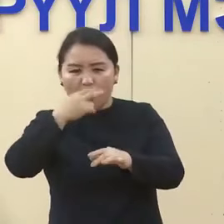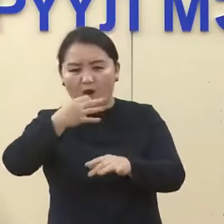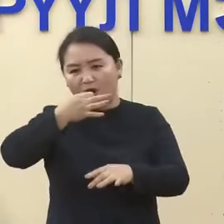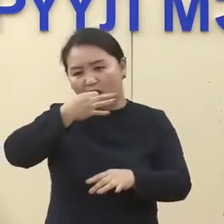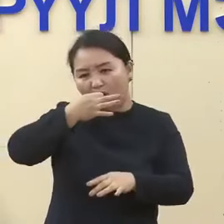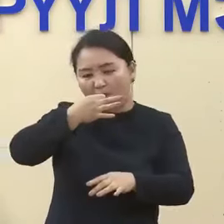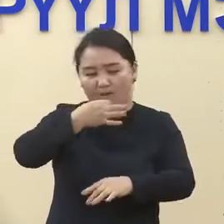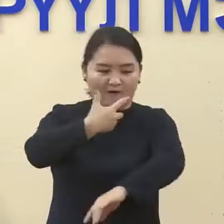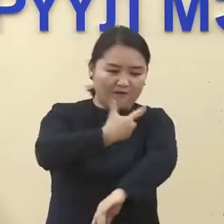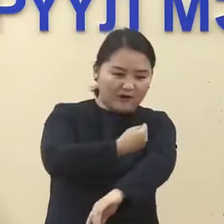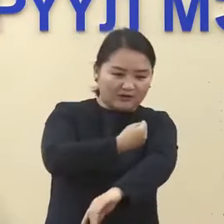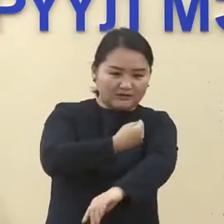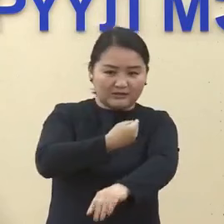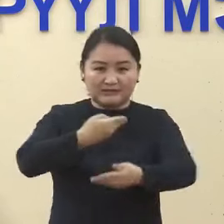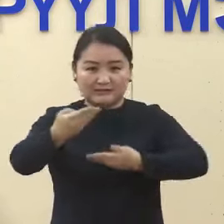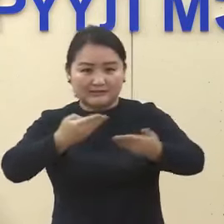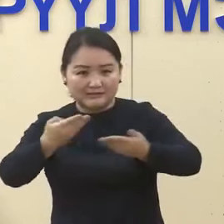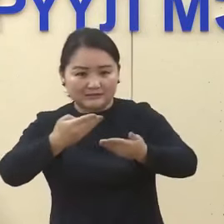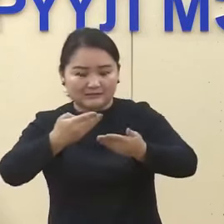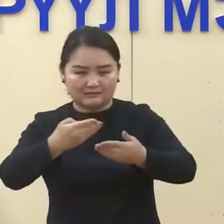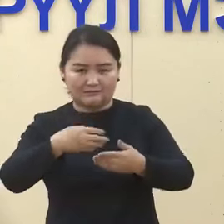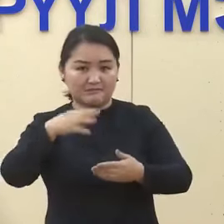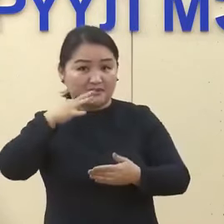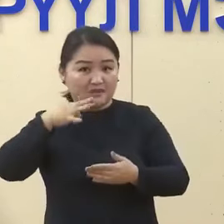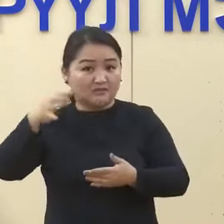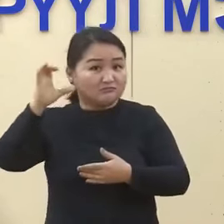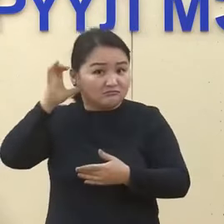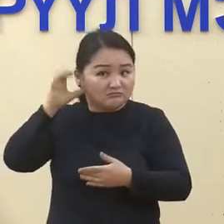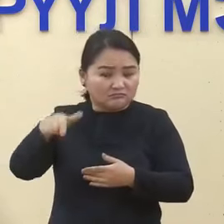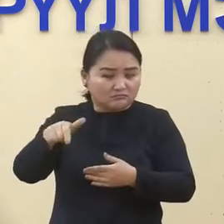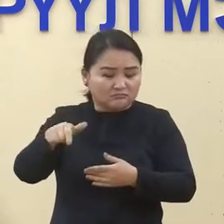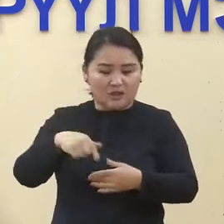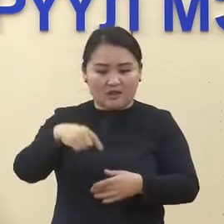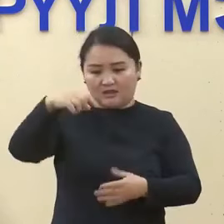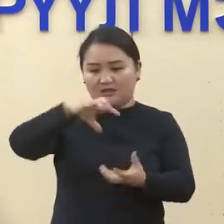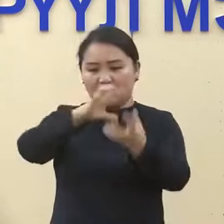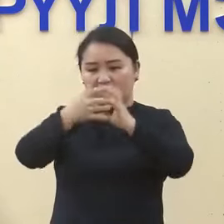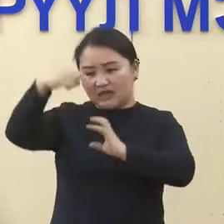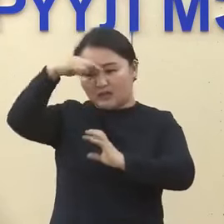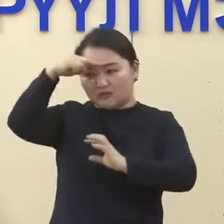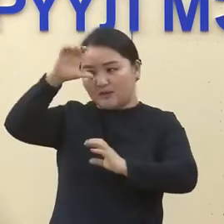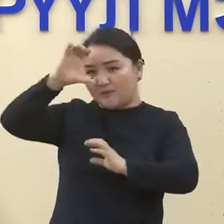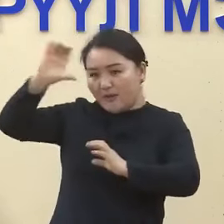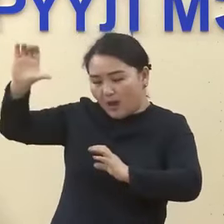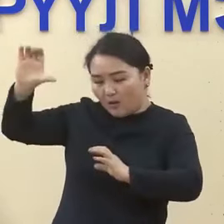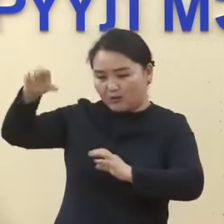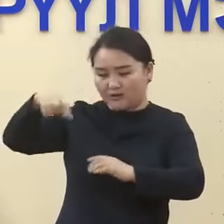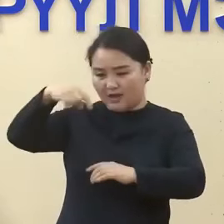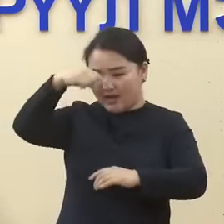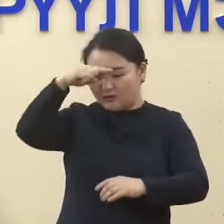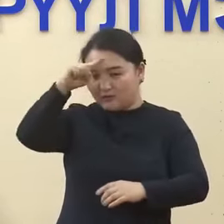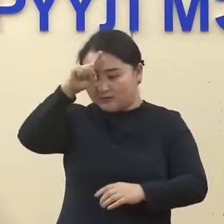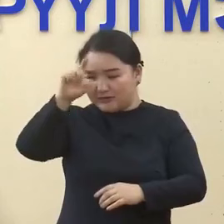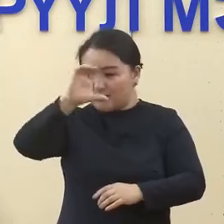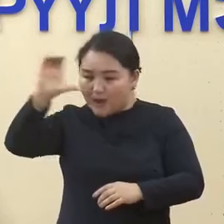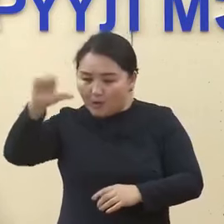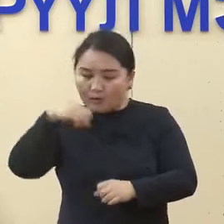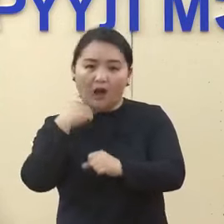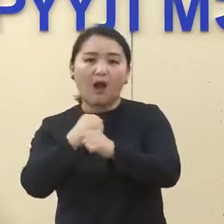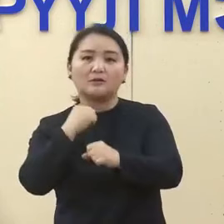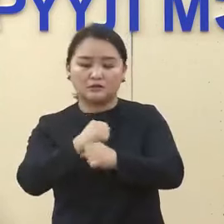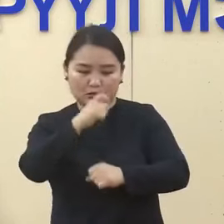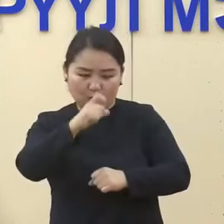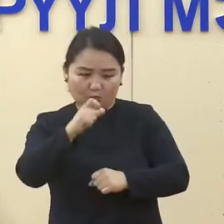бүртгэгдсэн. За дэлхийн эрүүл мэндийн байгууллагаас эрүүл мэндийн байгууллага ажилтан ханган нийлүүлэгч олон нийтэд хандан сонор